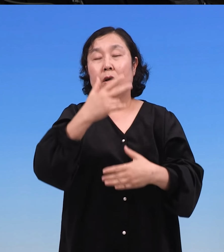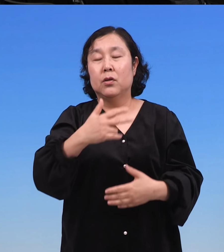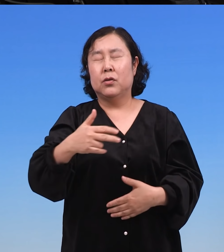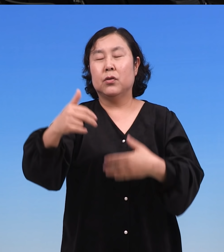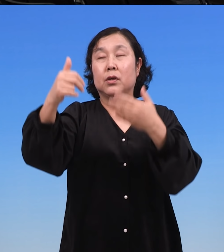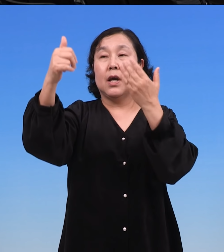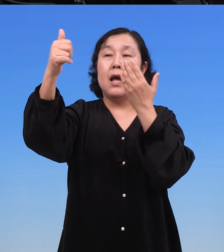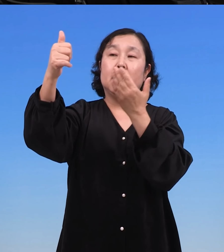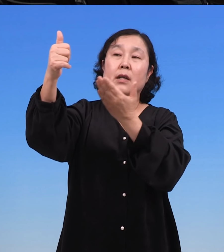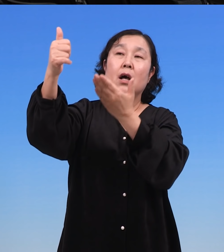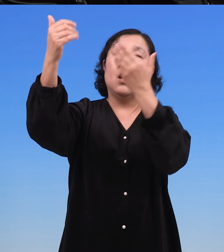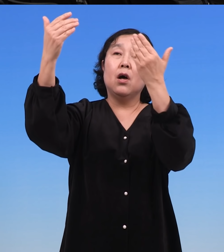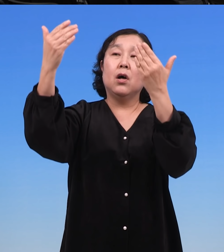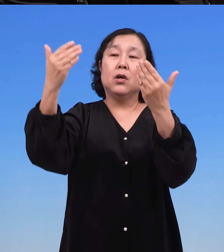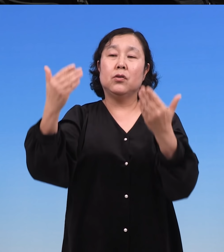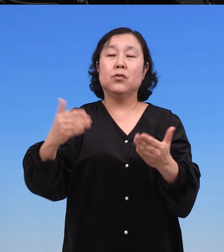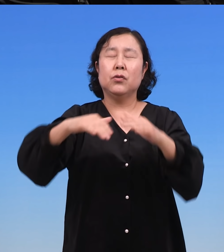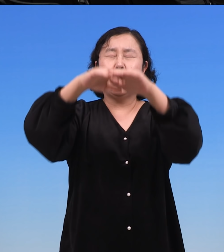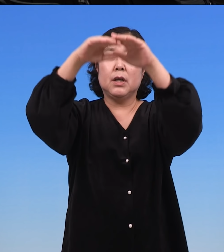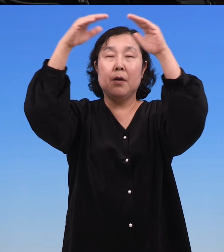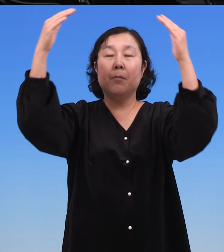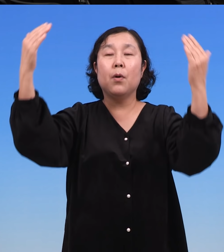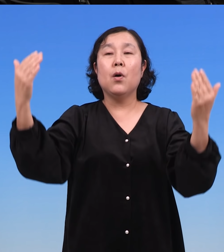주께서 주신 모든 은혜,